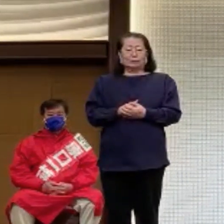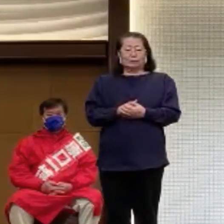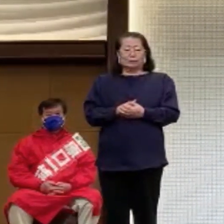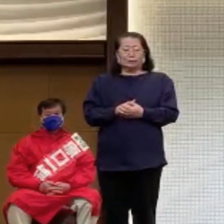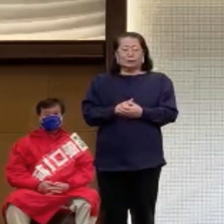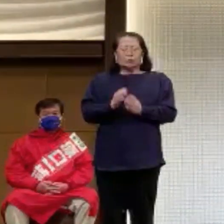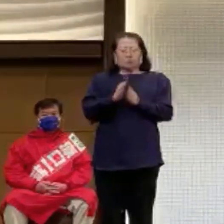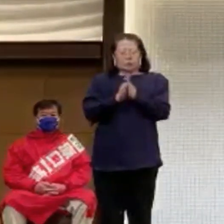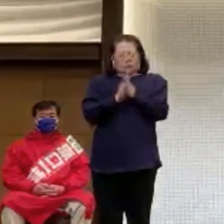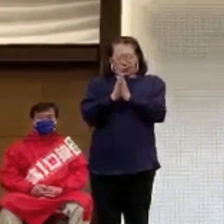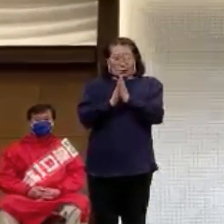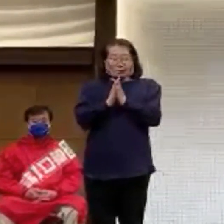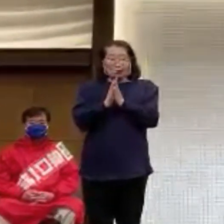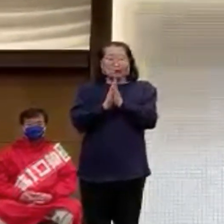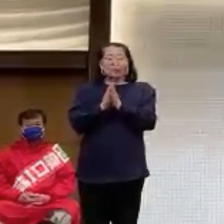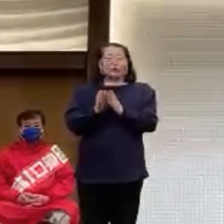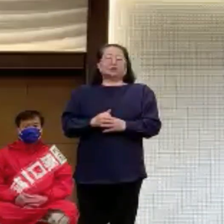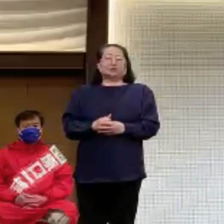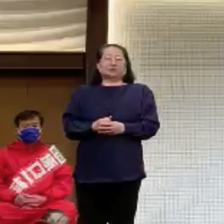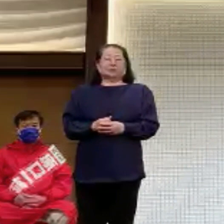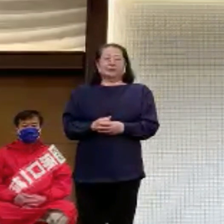切にそう願います。